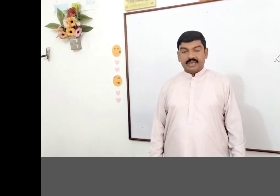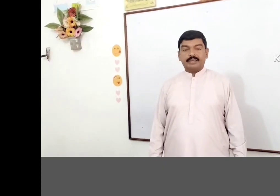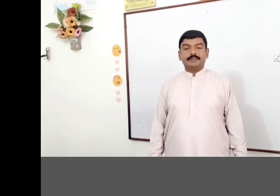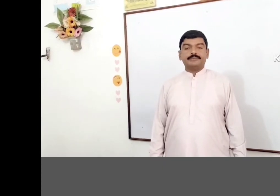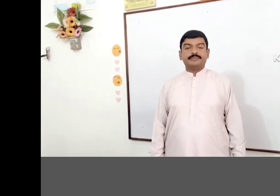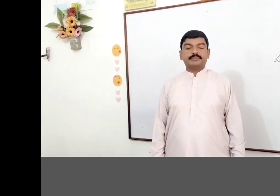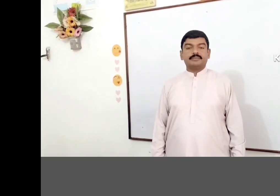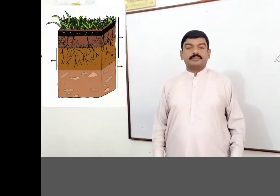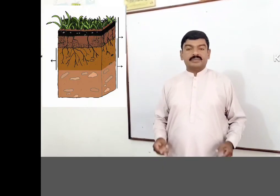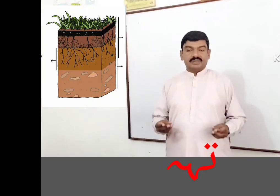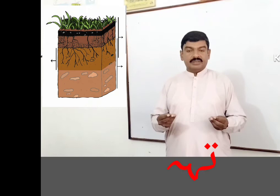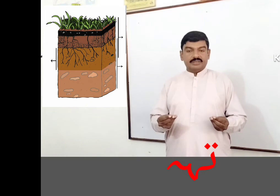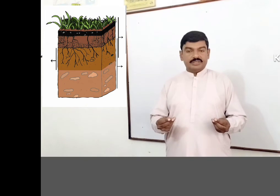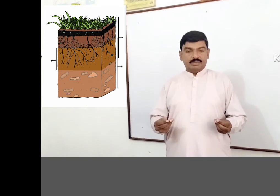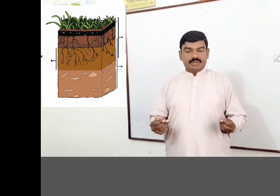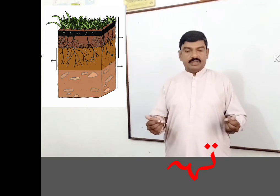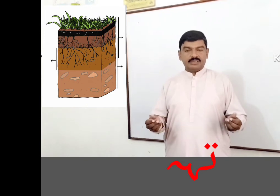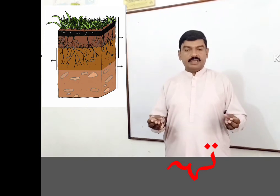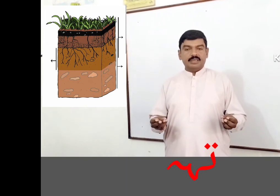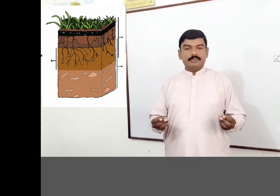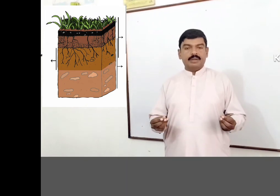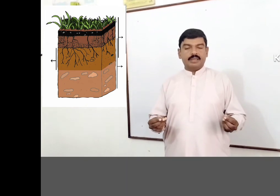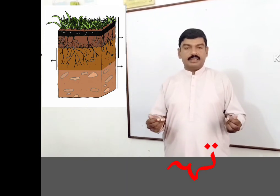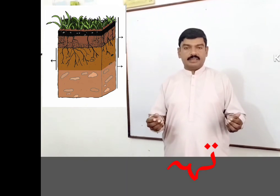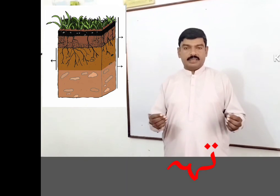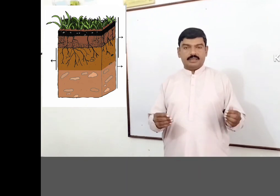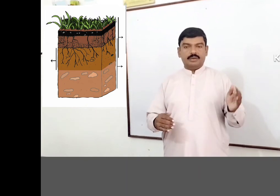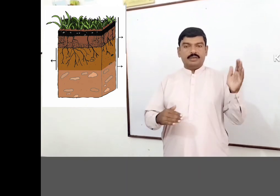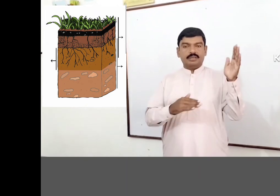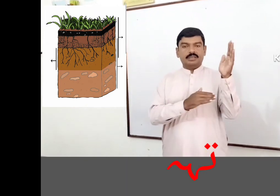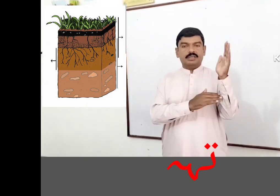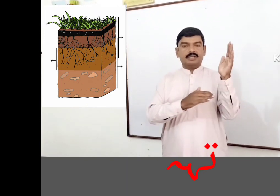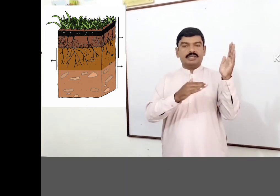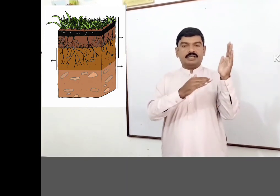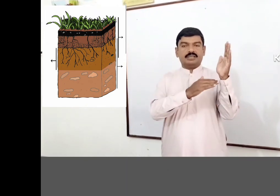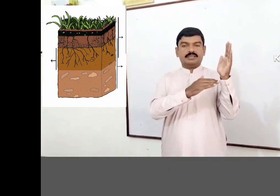टैप, जमीन का साइन, मिट्टी का साइन और दर्जात का साइन।